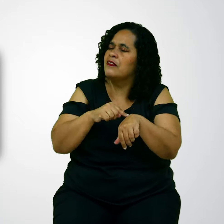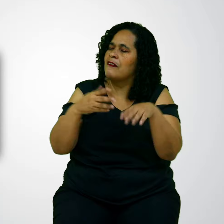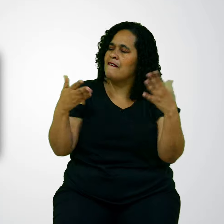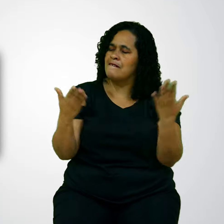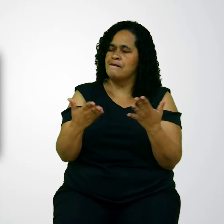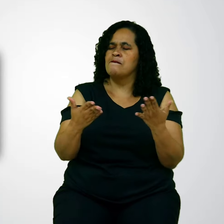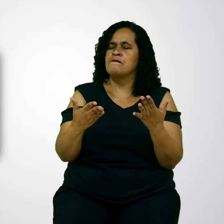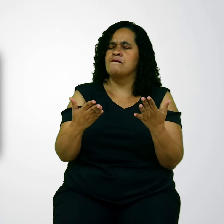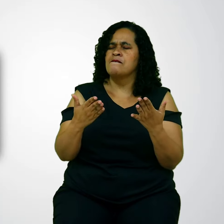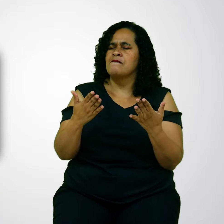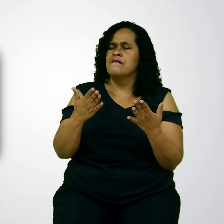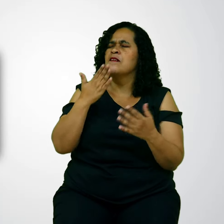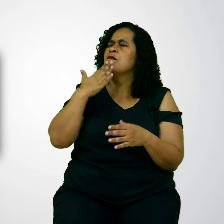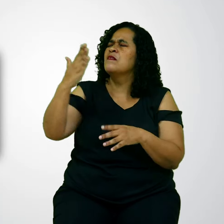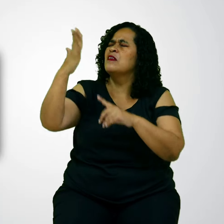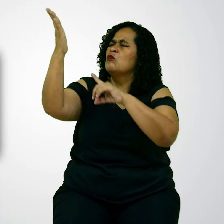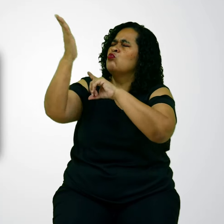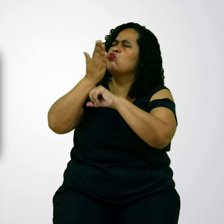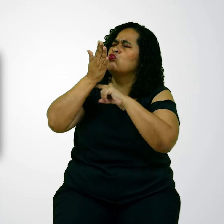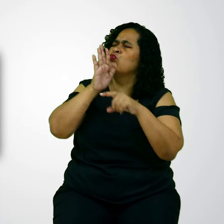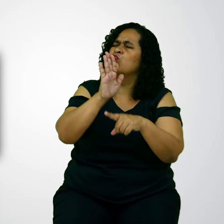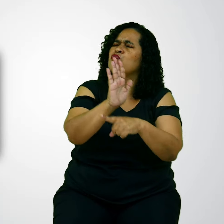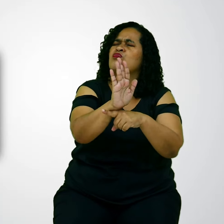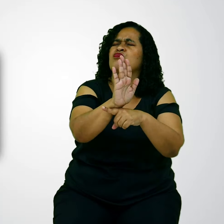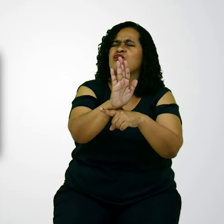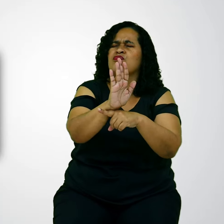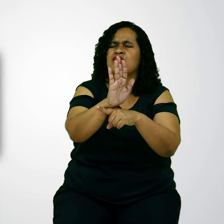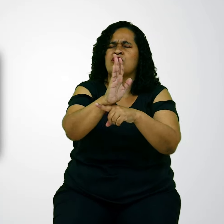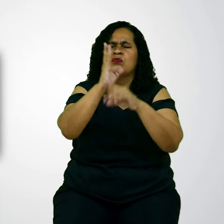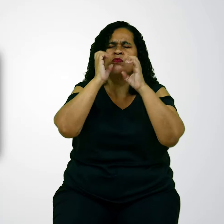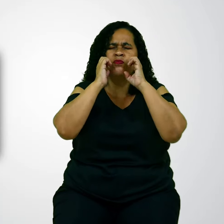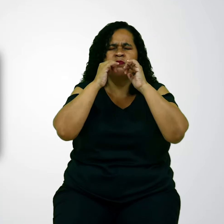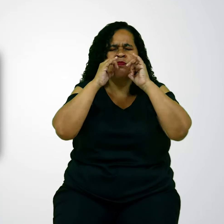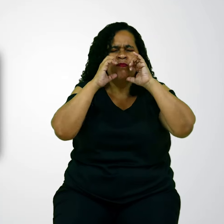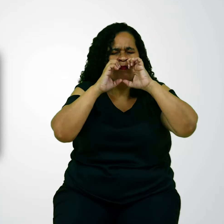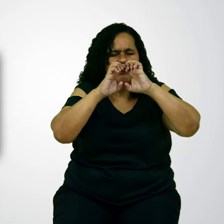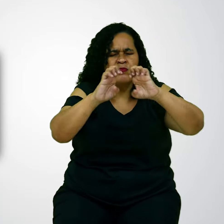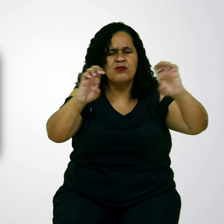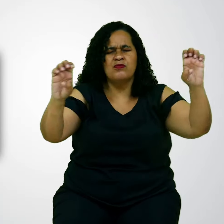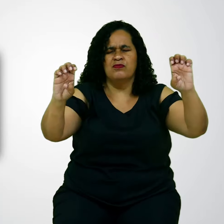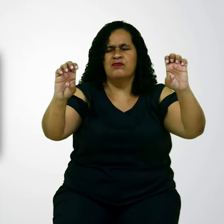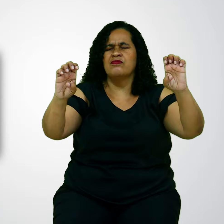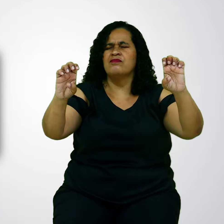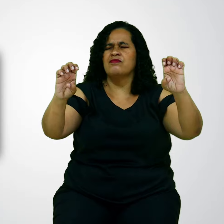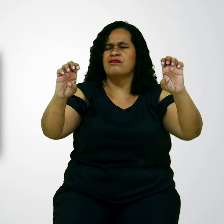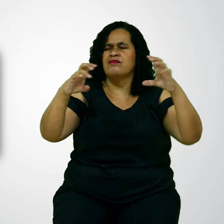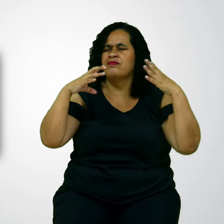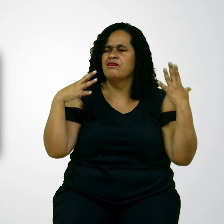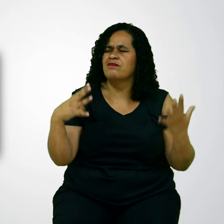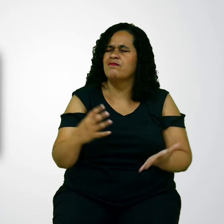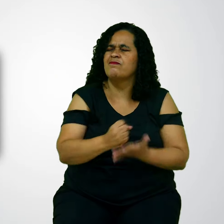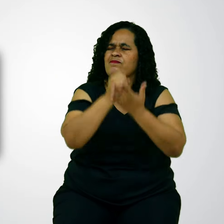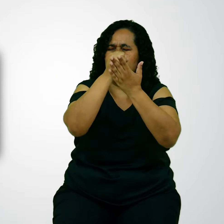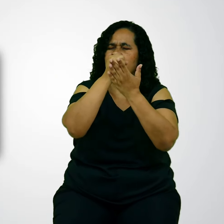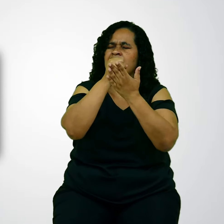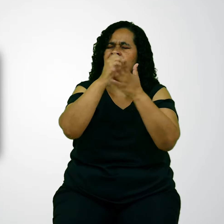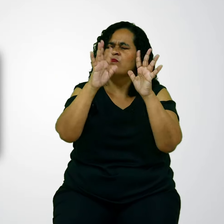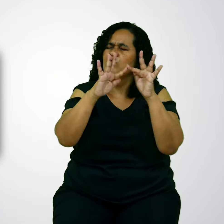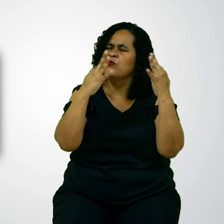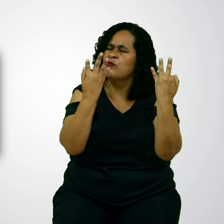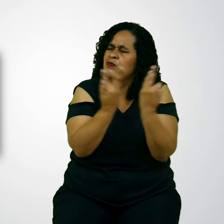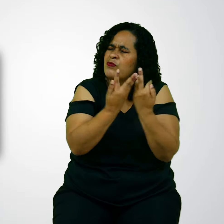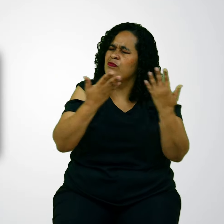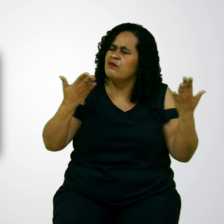Deus, para que a Tua mensagem, a poderosa mensagem que um dia resgatou a minha avó, que a minha família toda entendeu o